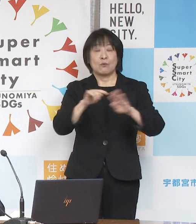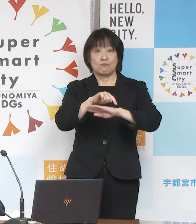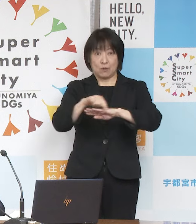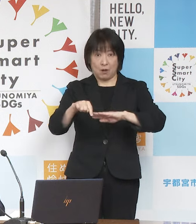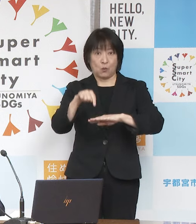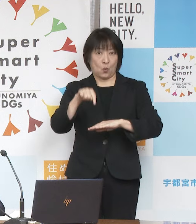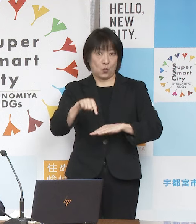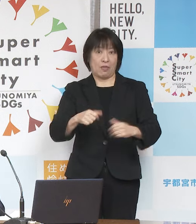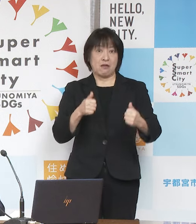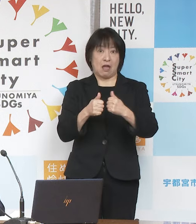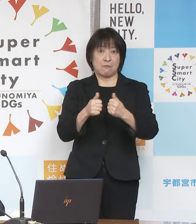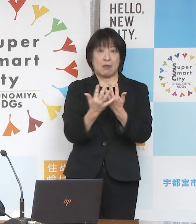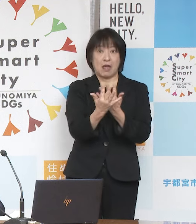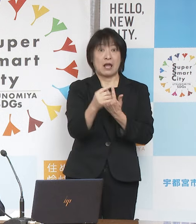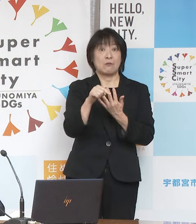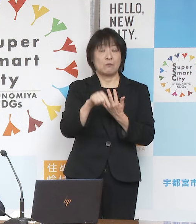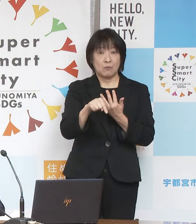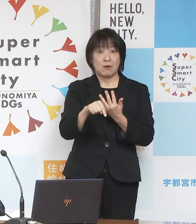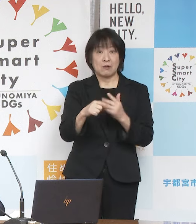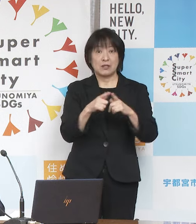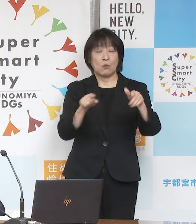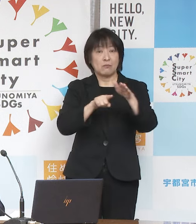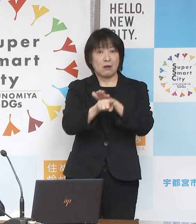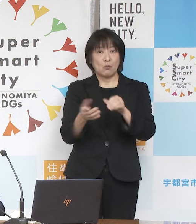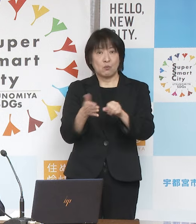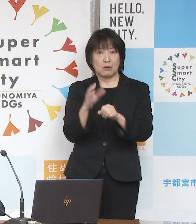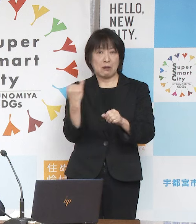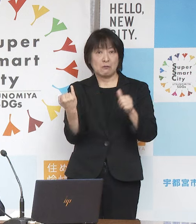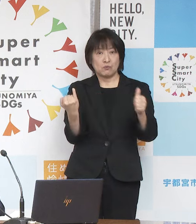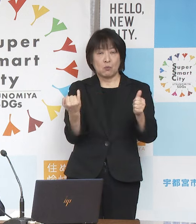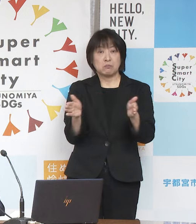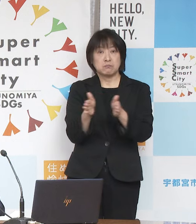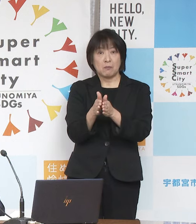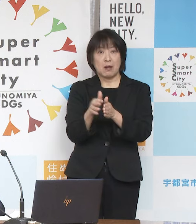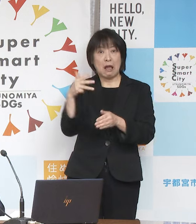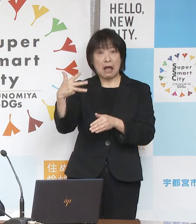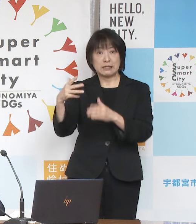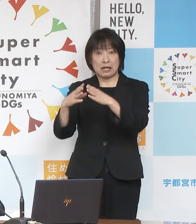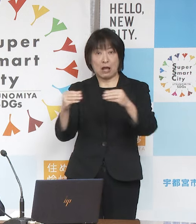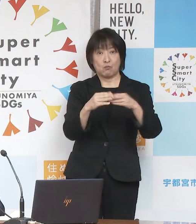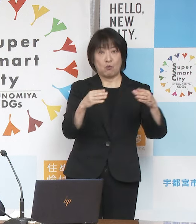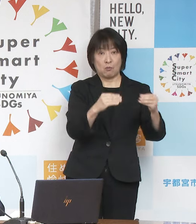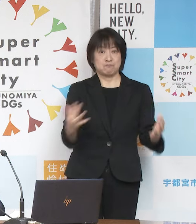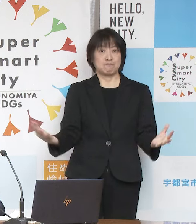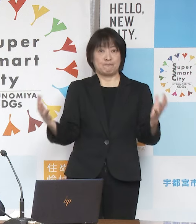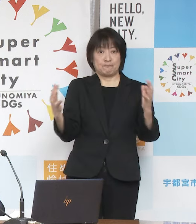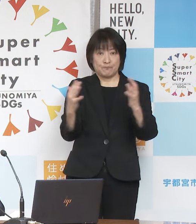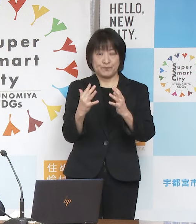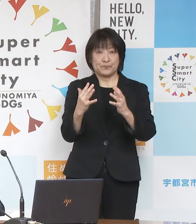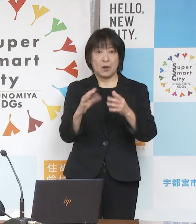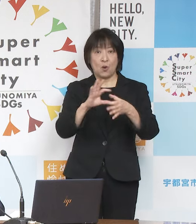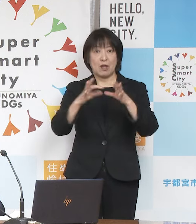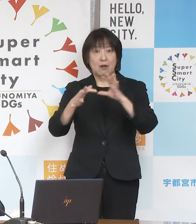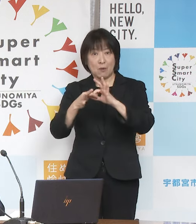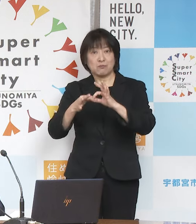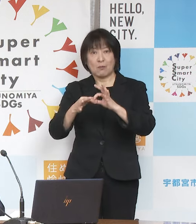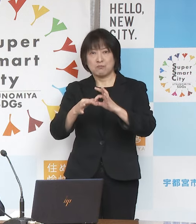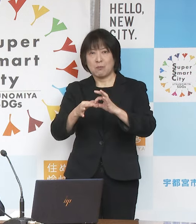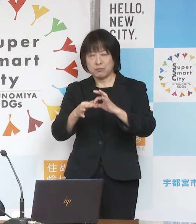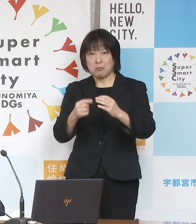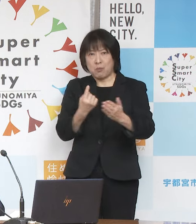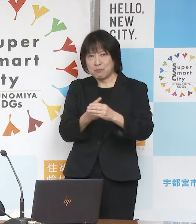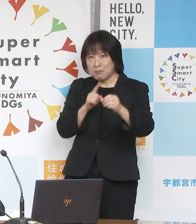は日本代表を含む男女各8カ国が集結しオリンピックス上をかけ